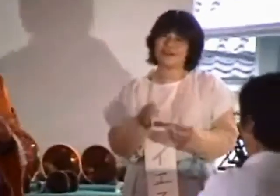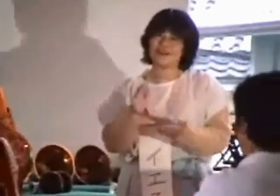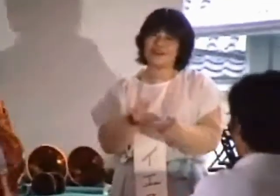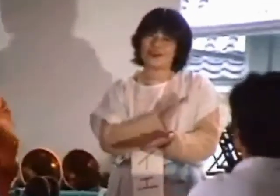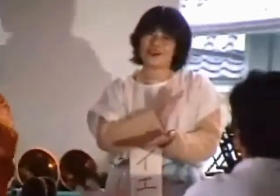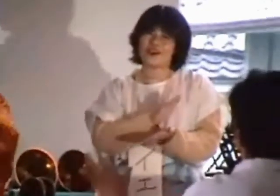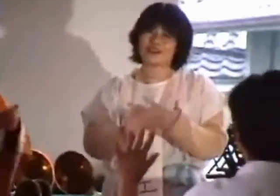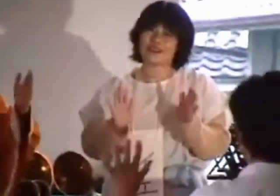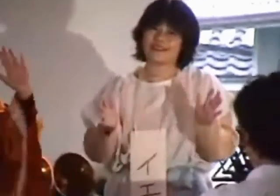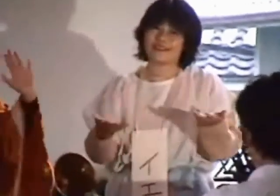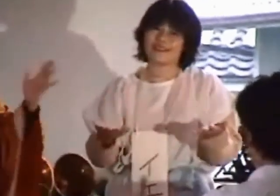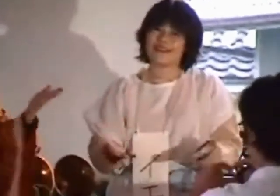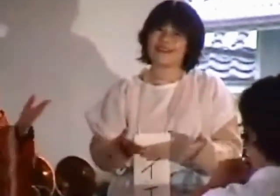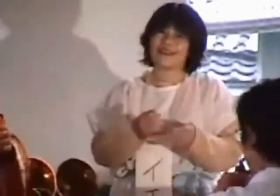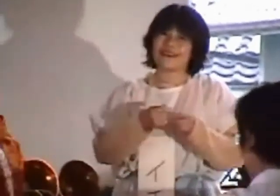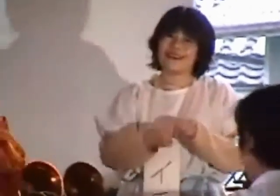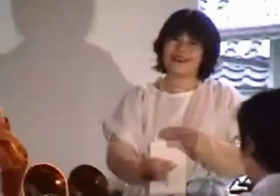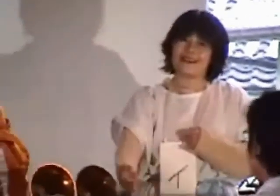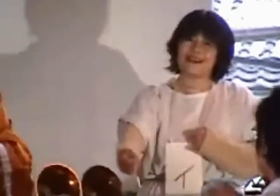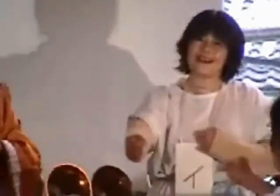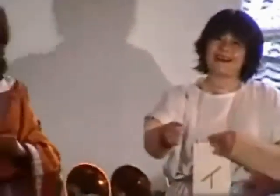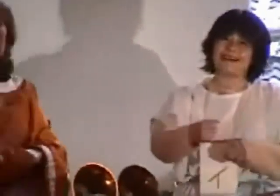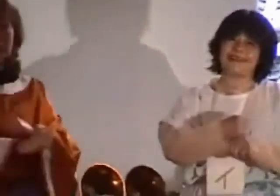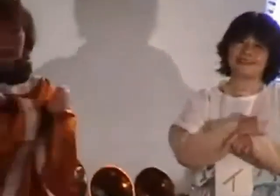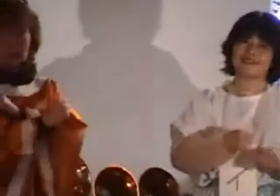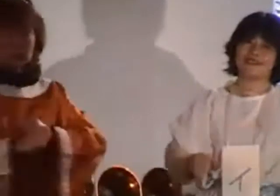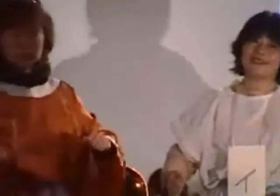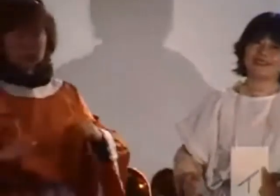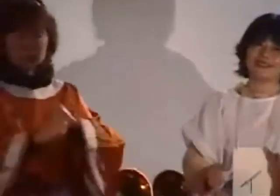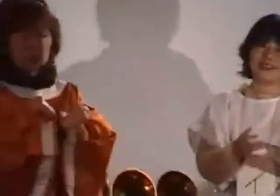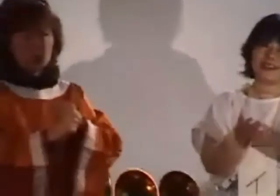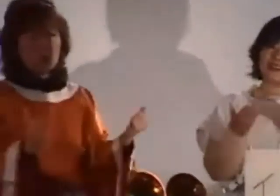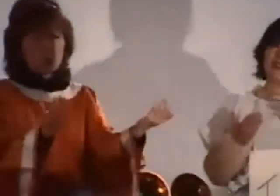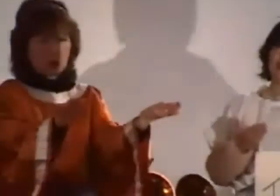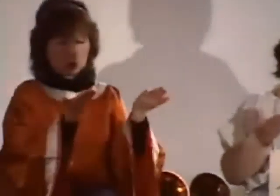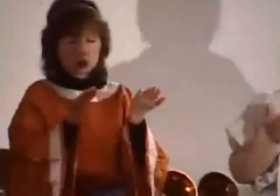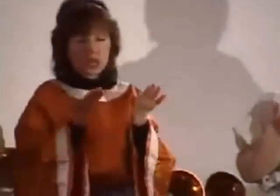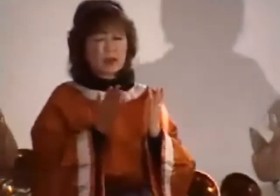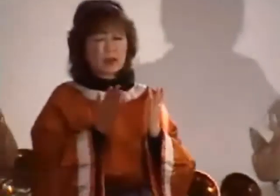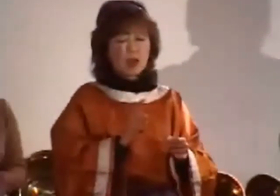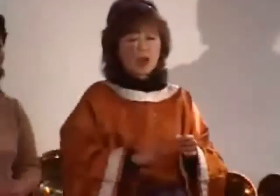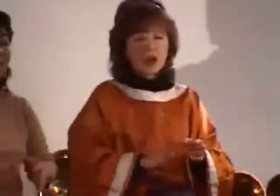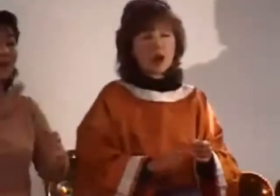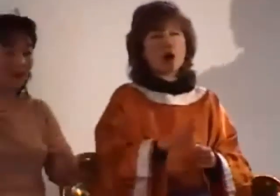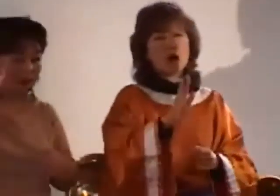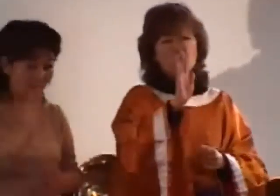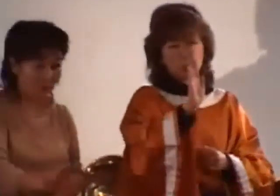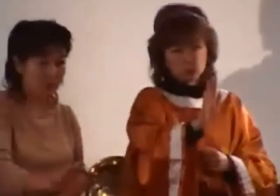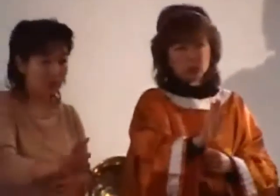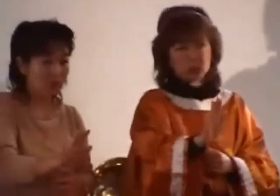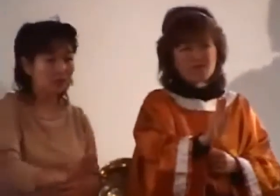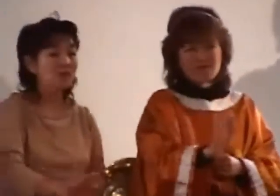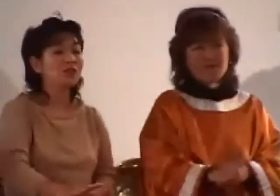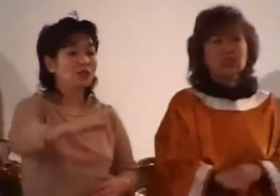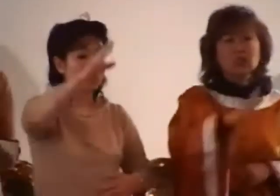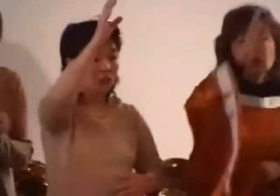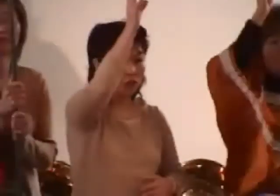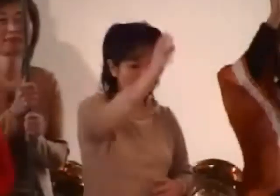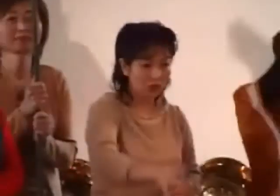も滅びないで永遠の命を持つためである。ヨハネの福音